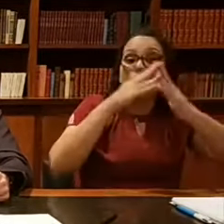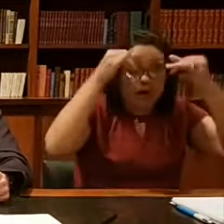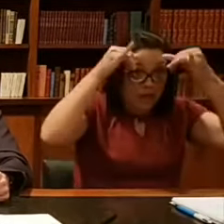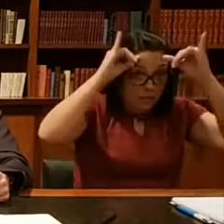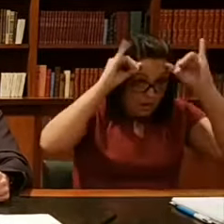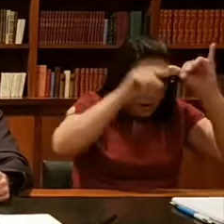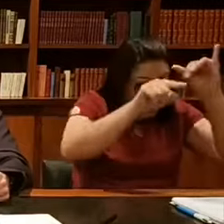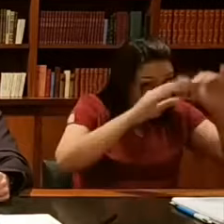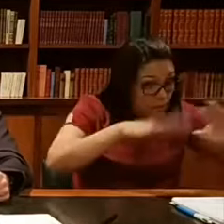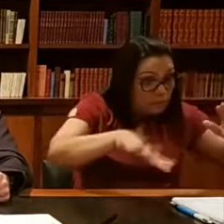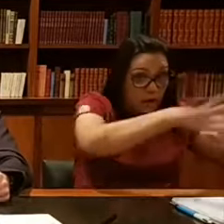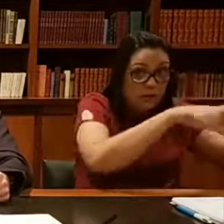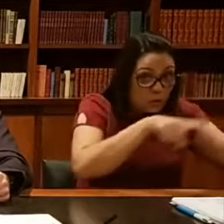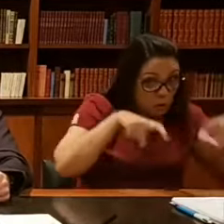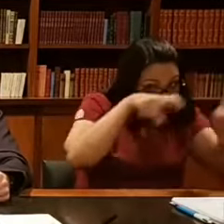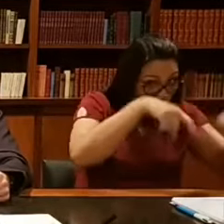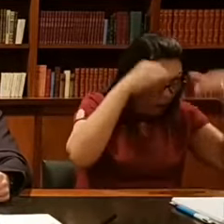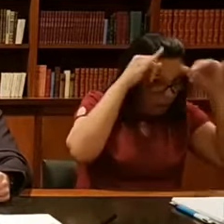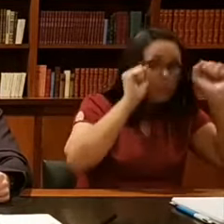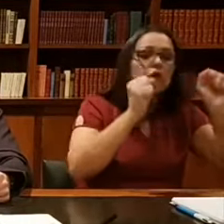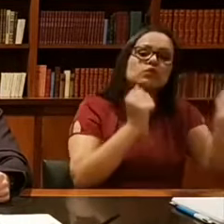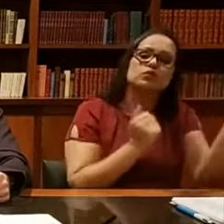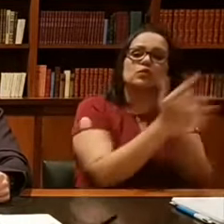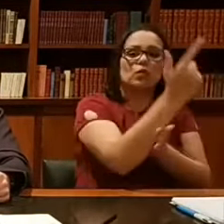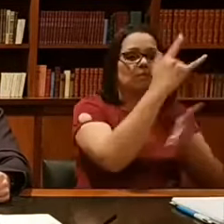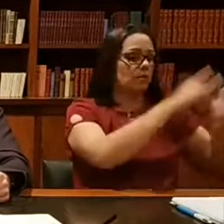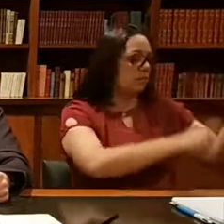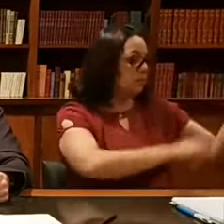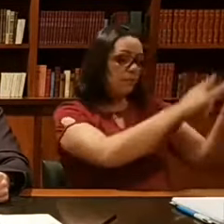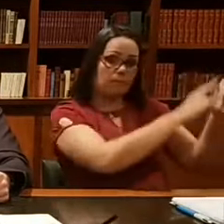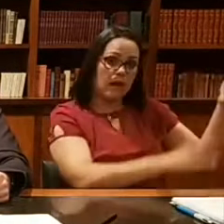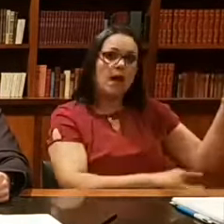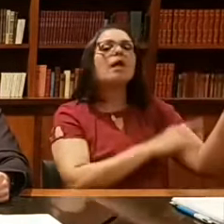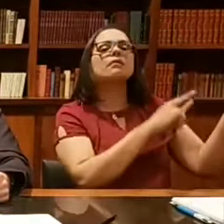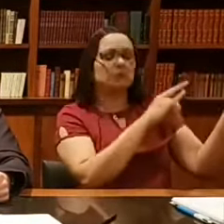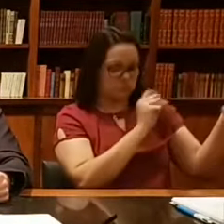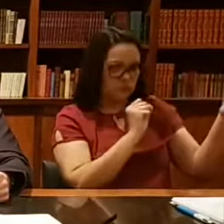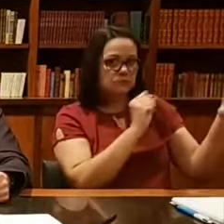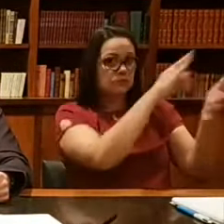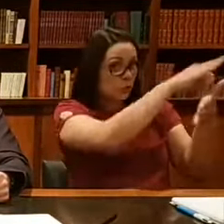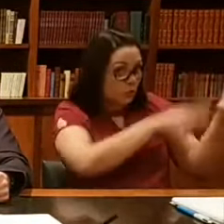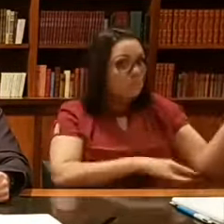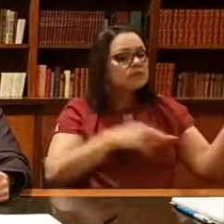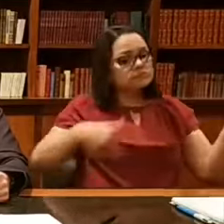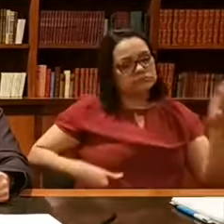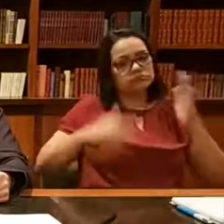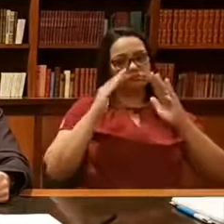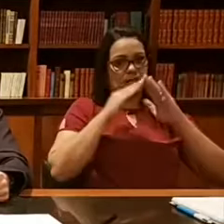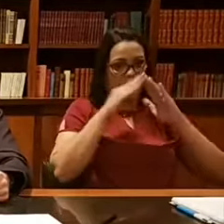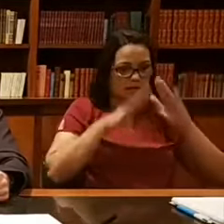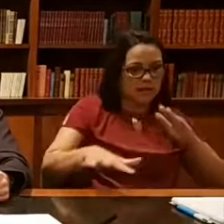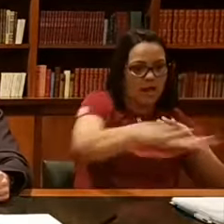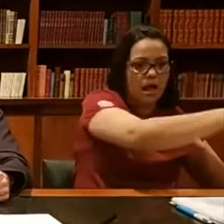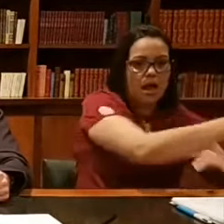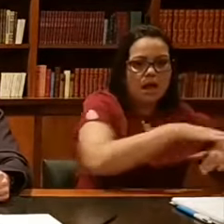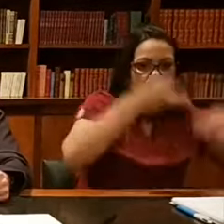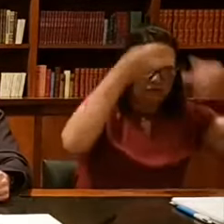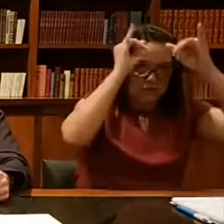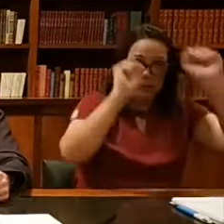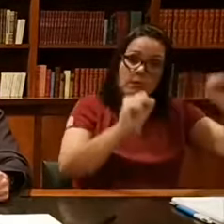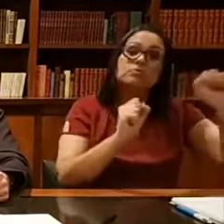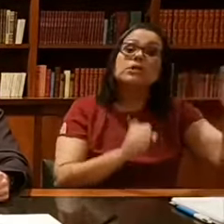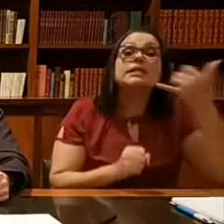de arma de fogo, não. Só comprando uma arma, a posse que você não vai ter dificuldade para comprar. Se tiver, liga para a gente que a gente vai